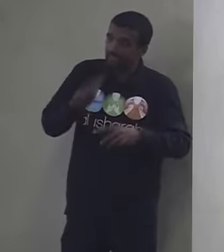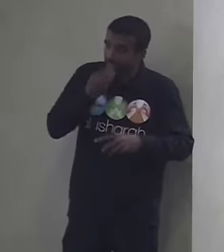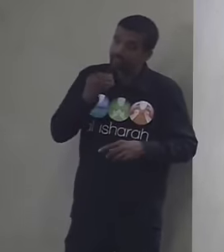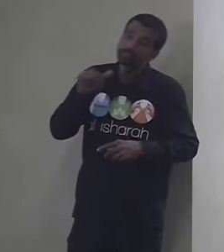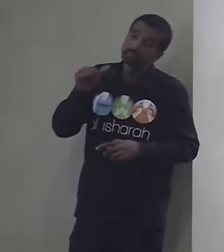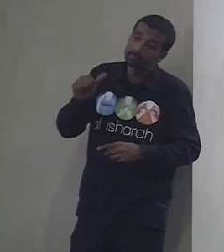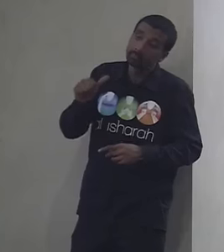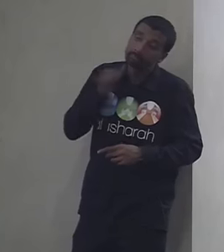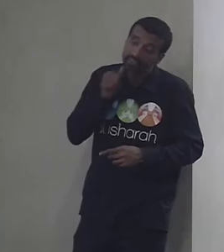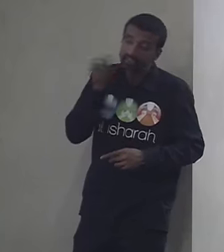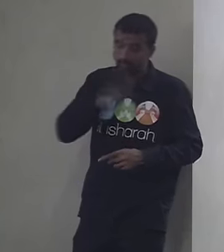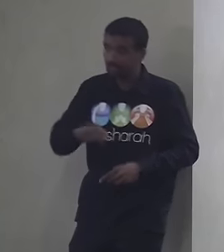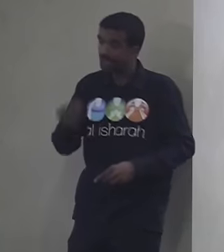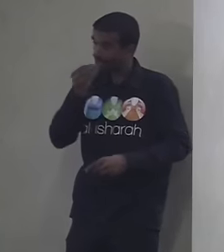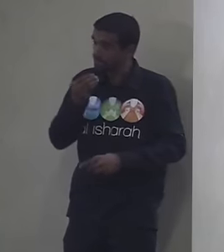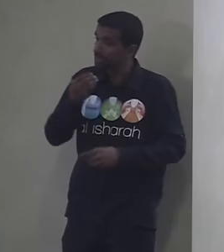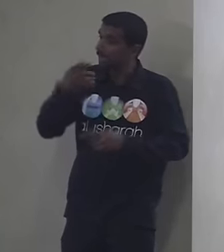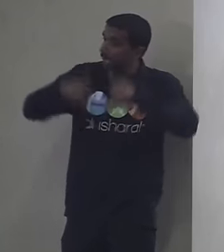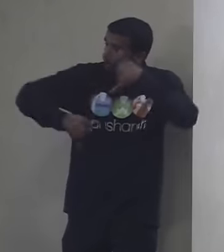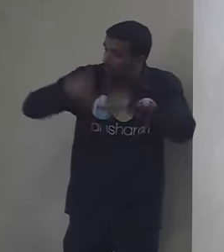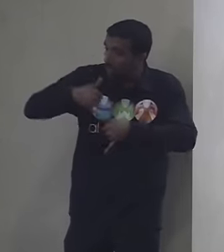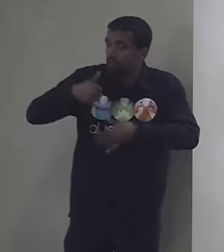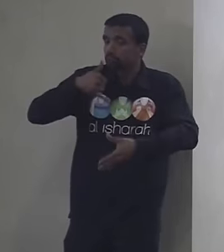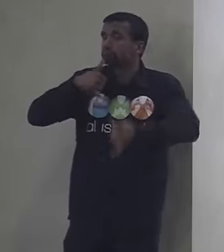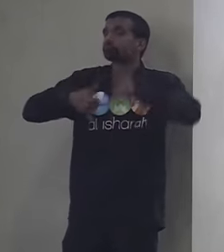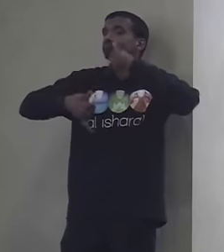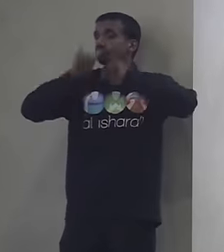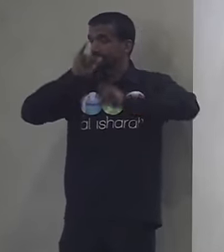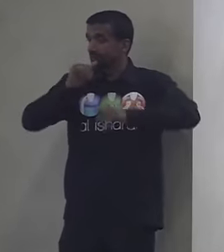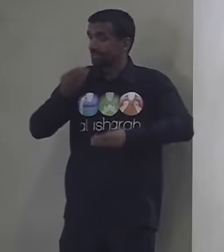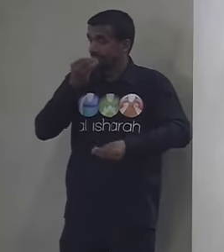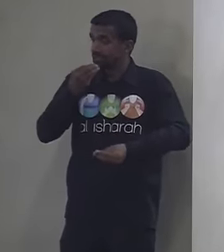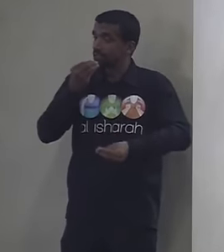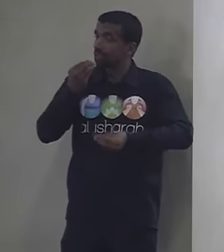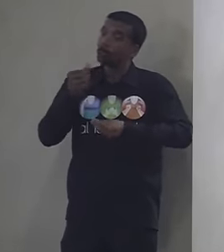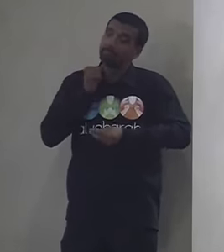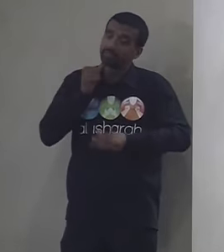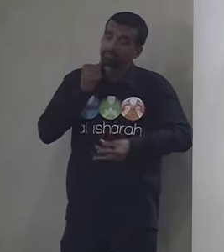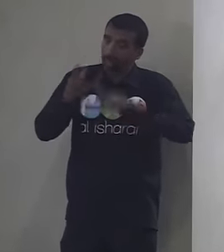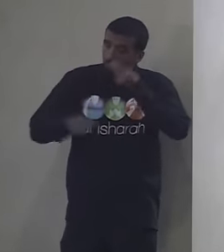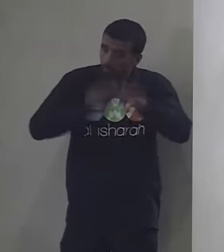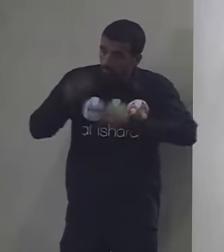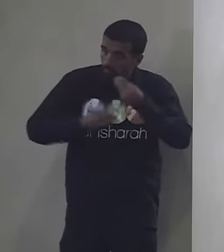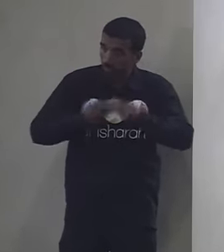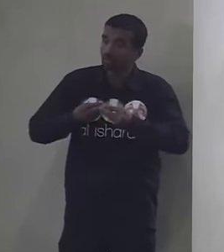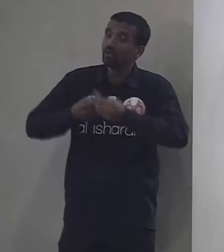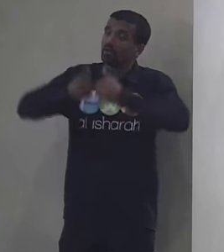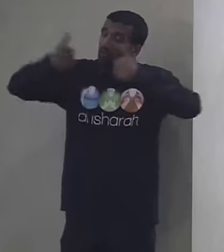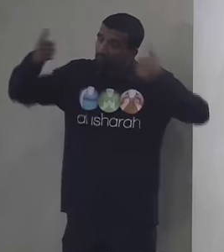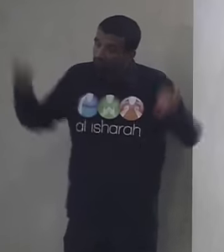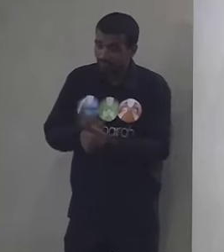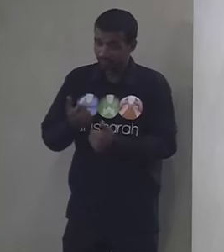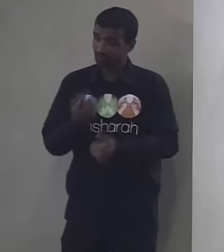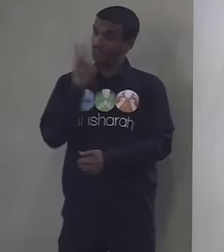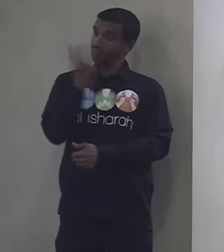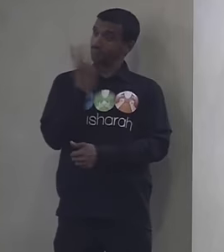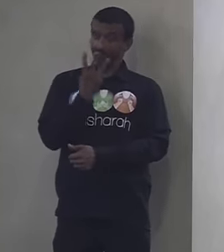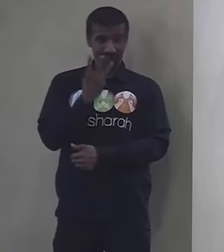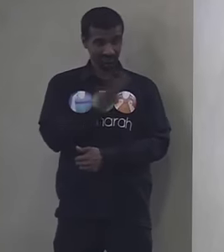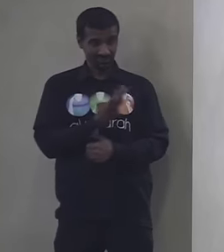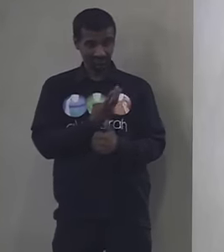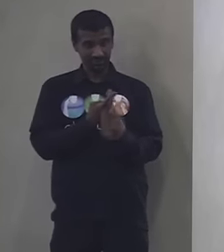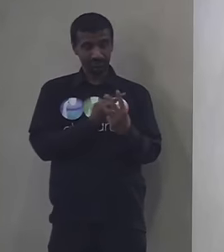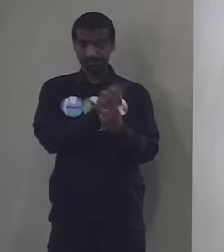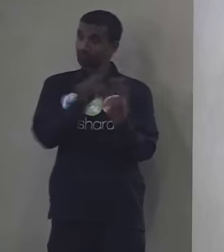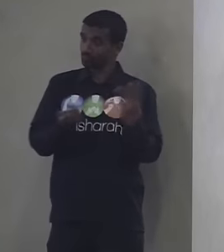وَعُمَرْ. So Abu Bakr, Rasul صلى الله عليه وسلم turns to Abu Bakr and to Umar, and he says the following. وَالَّذِي نَفْسِي بِيَدِهِ. I swear to the